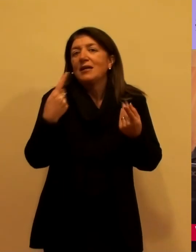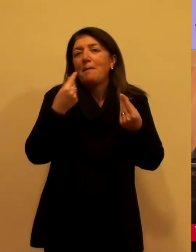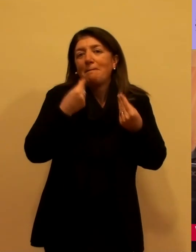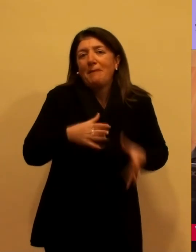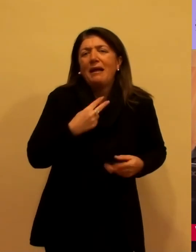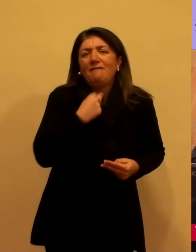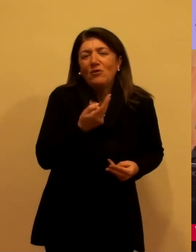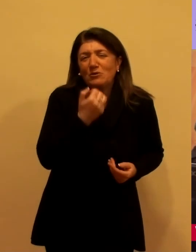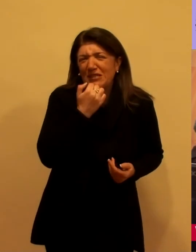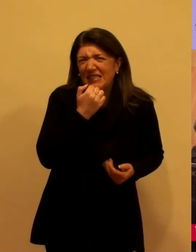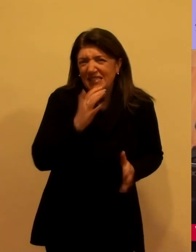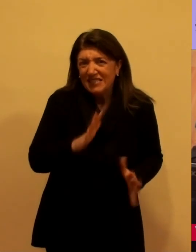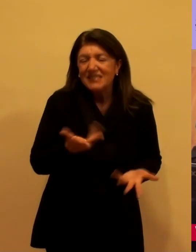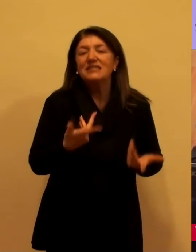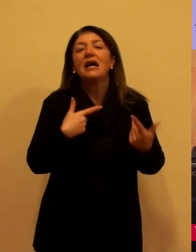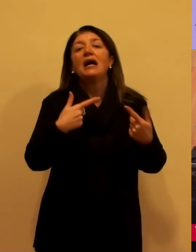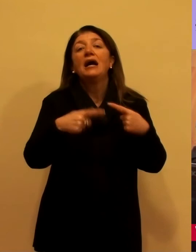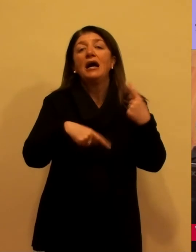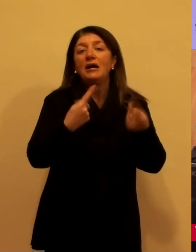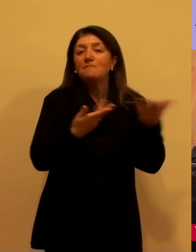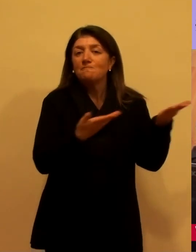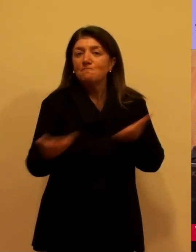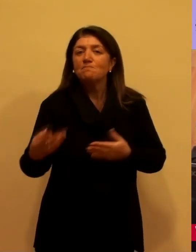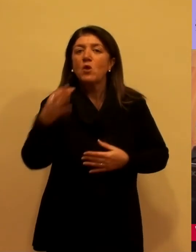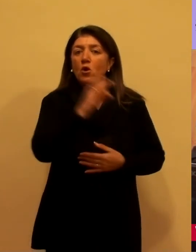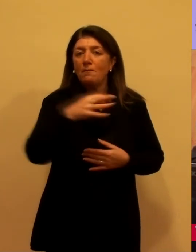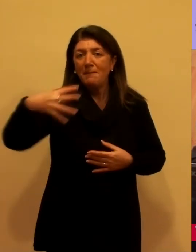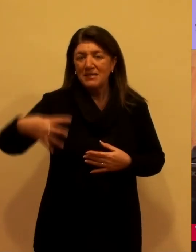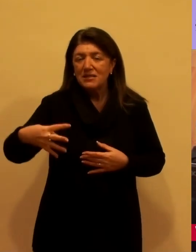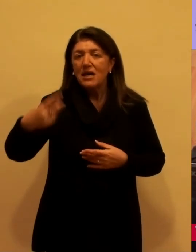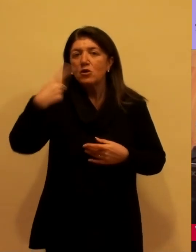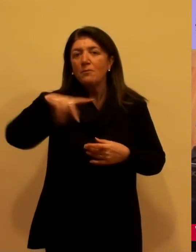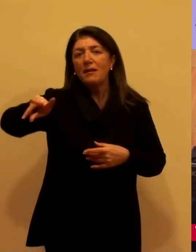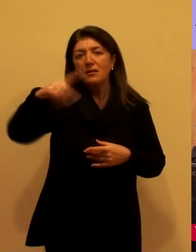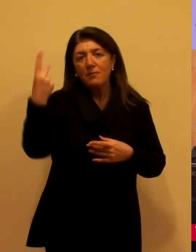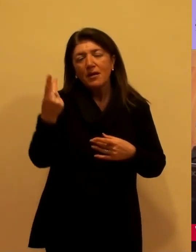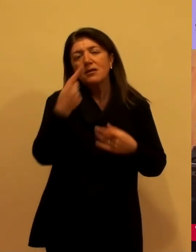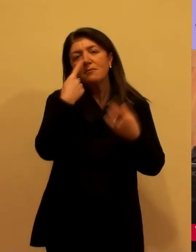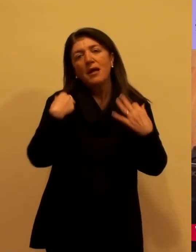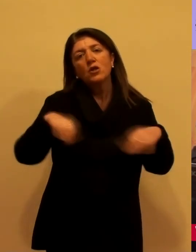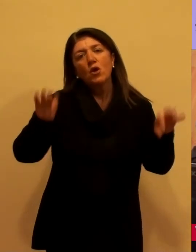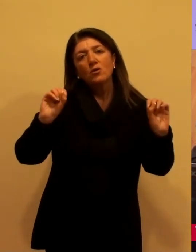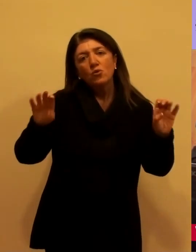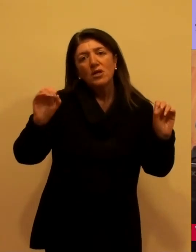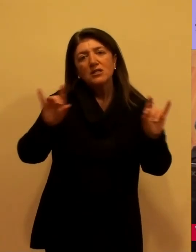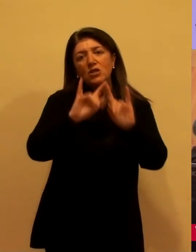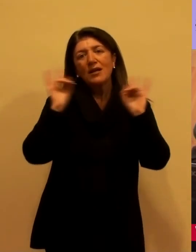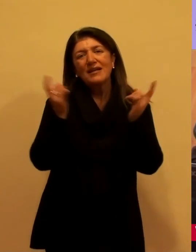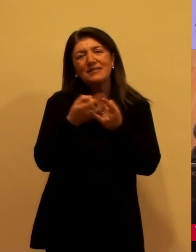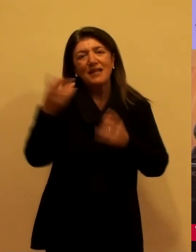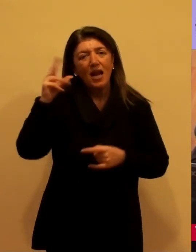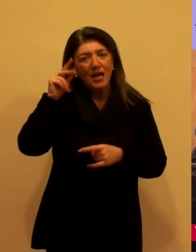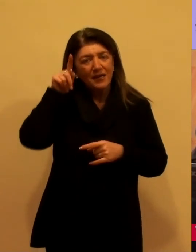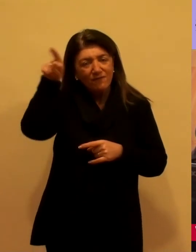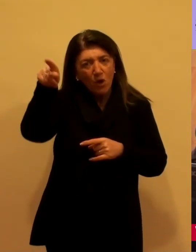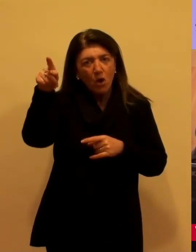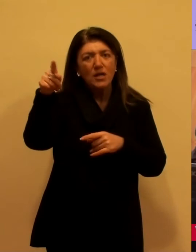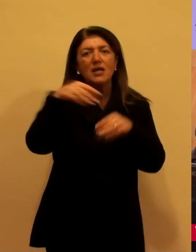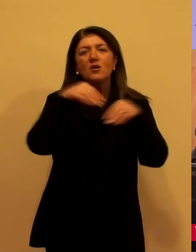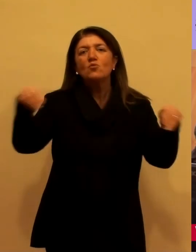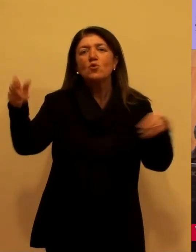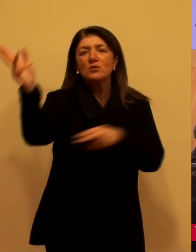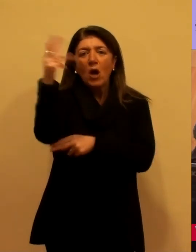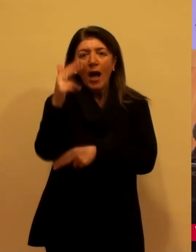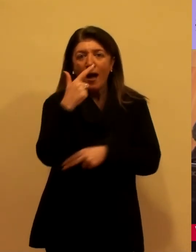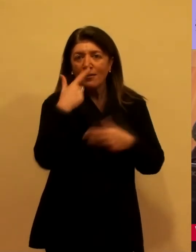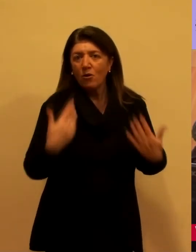voce. E per finire Brunella Manzardo del Dipartimento Educazione del Castello di Rivoli del Museo di Arte Contemporanea. Buongiorno. Benvenuta anche a te.